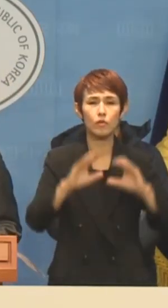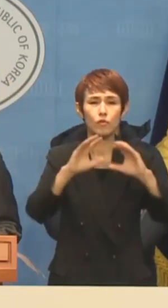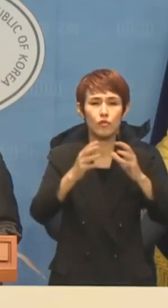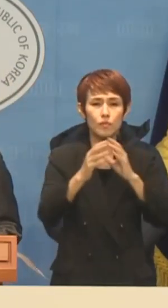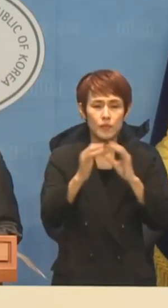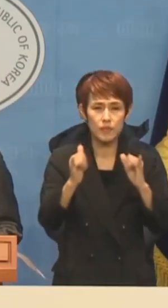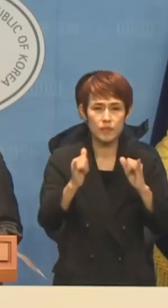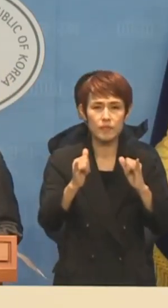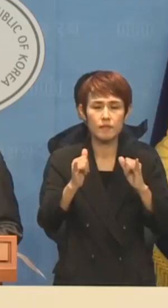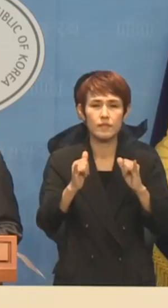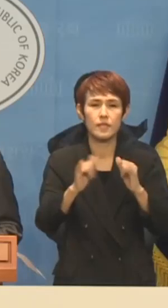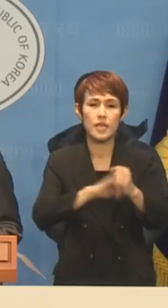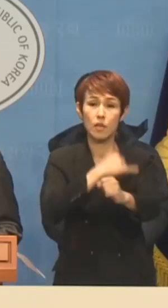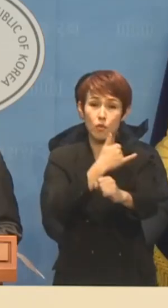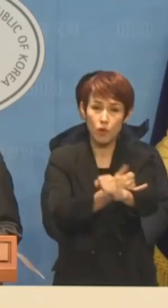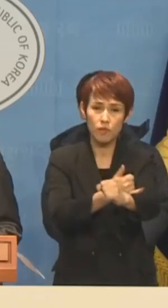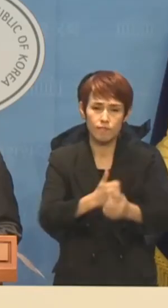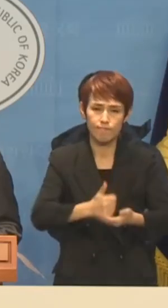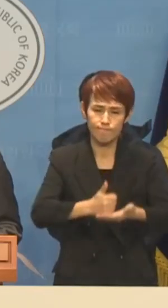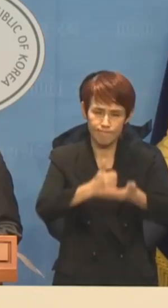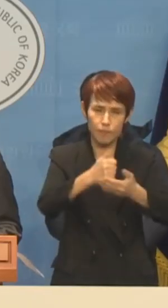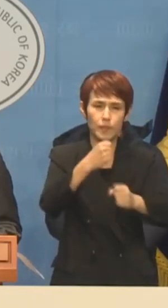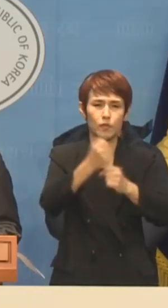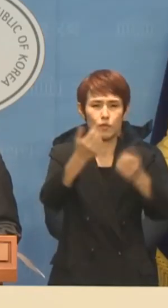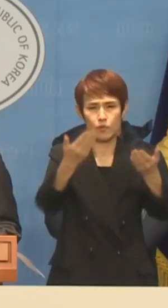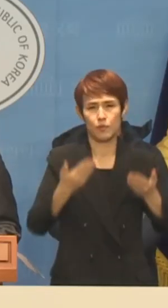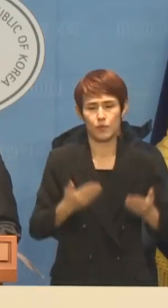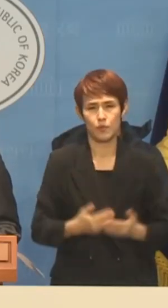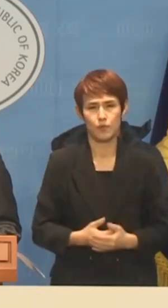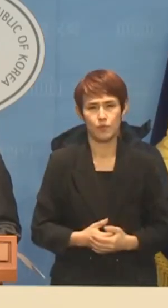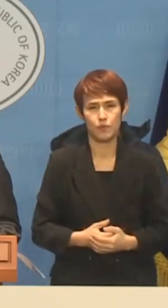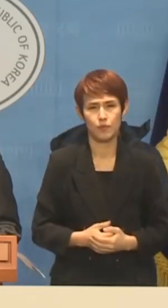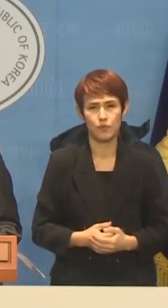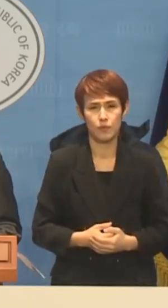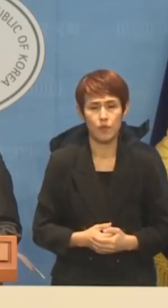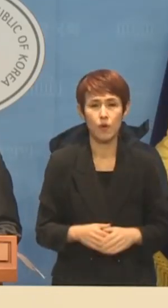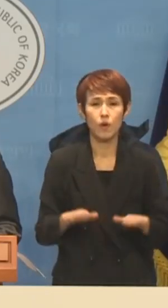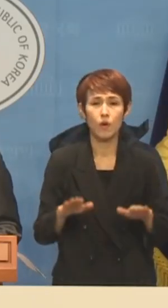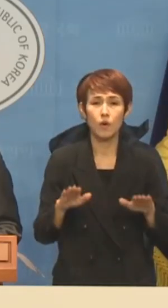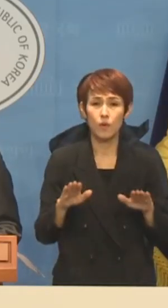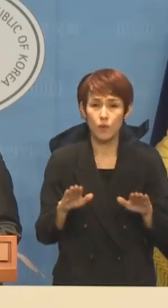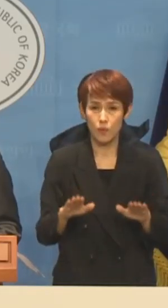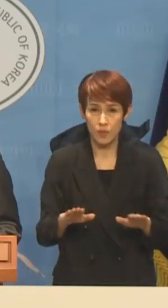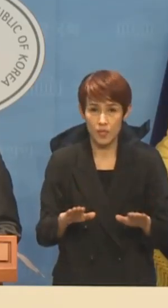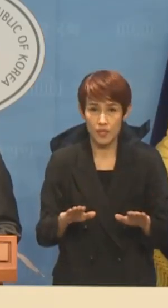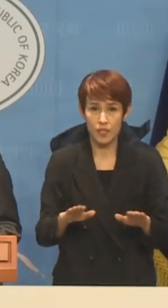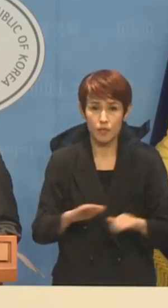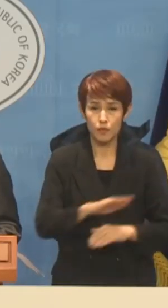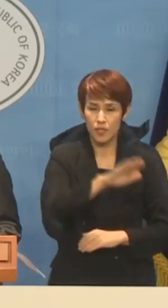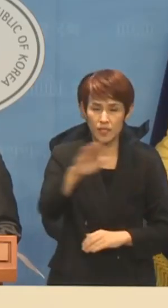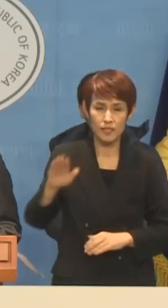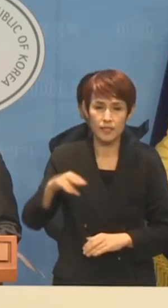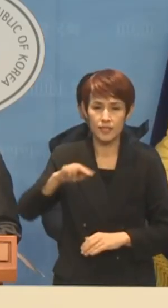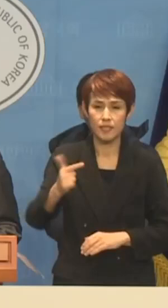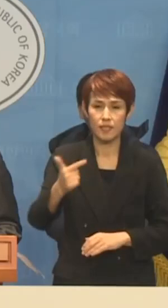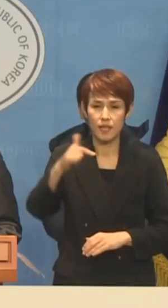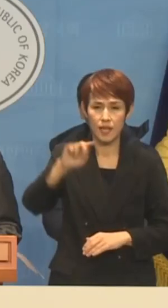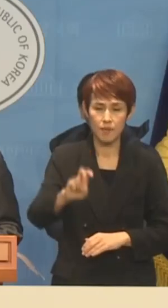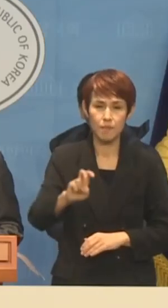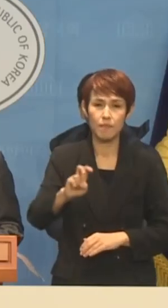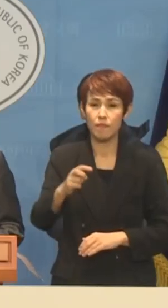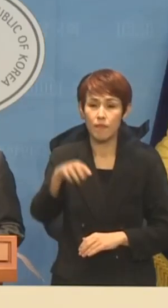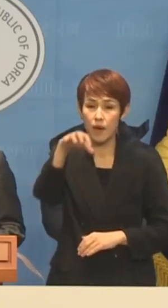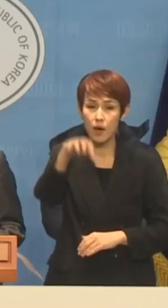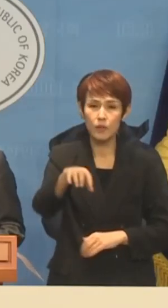인권과 존엄을 오롯이 세워주십시오. 오늘 우리는 성감학원 특별법 발의를